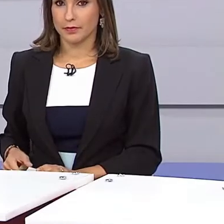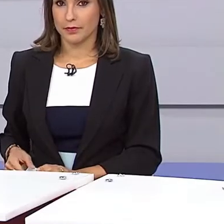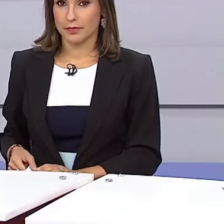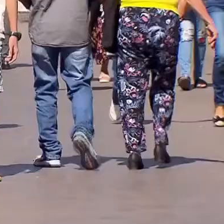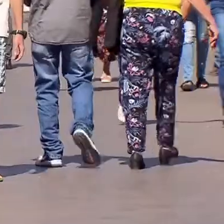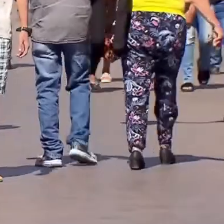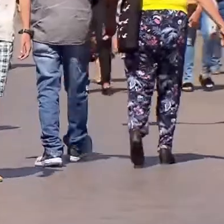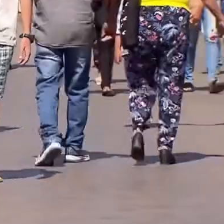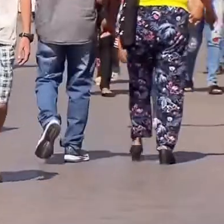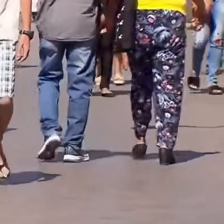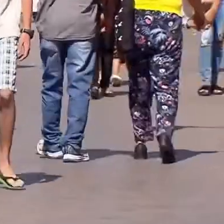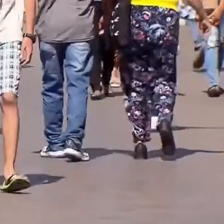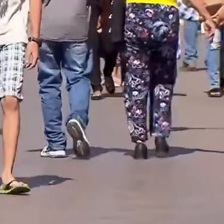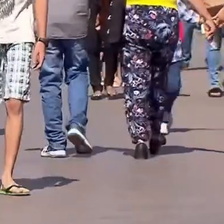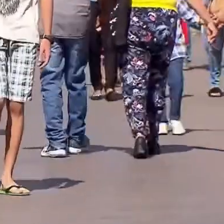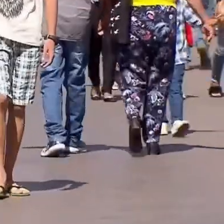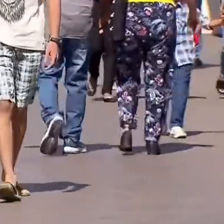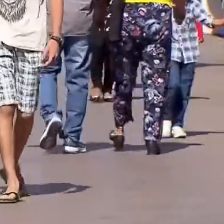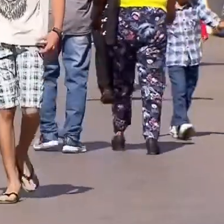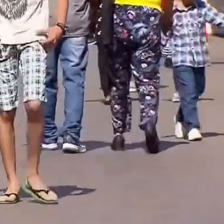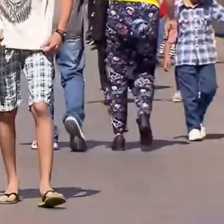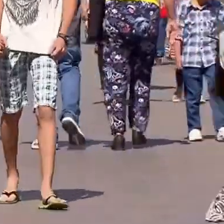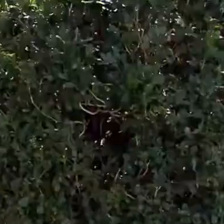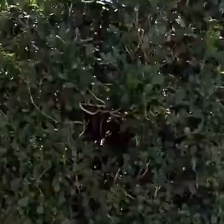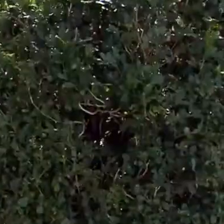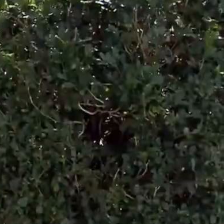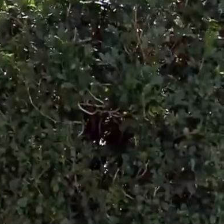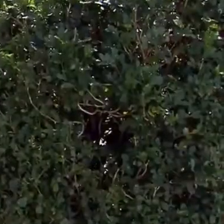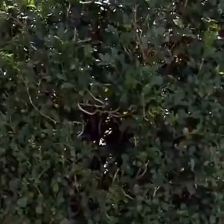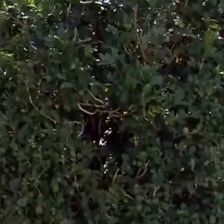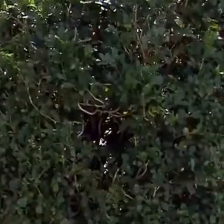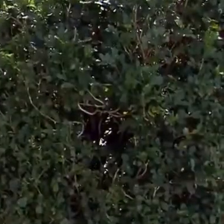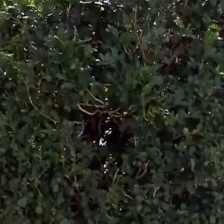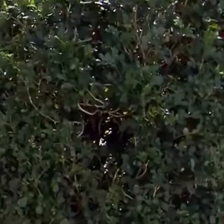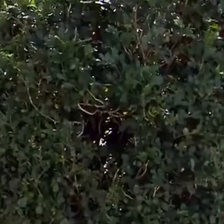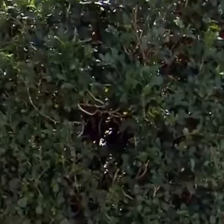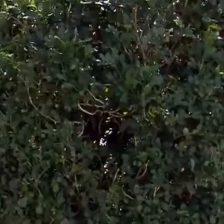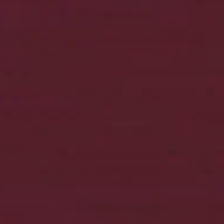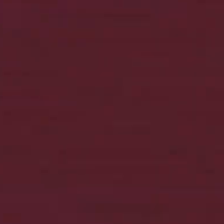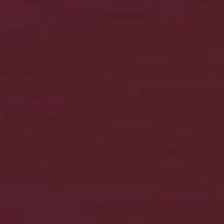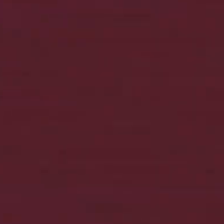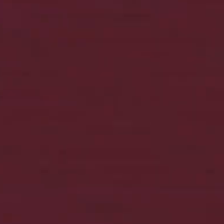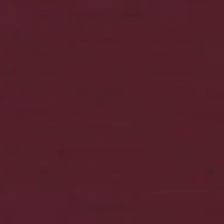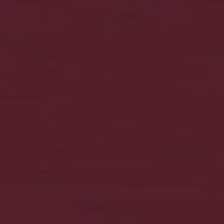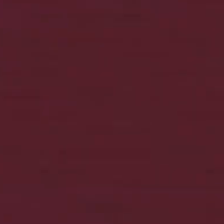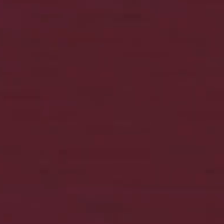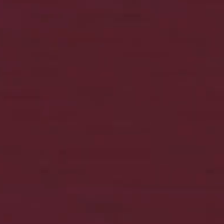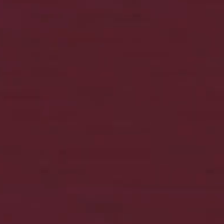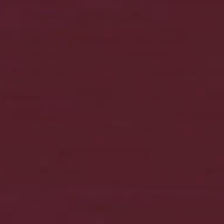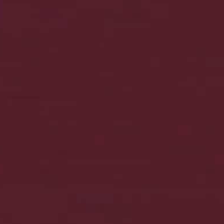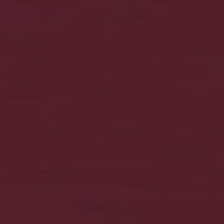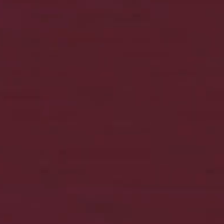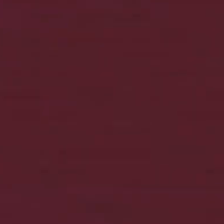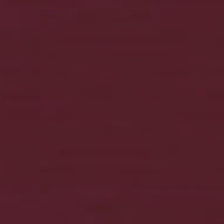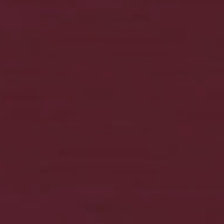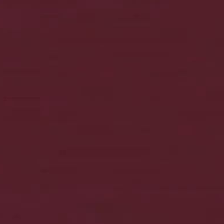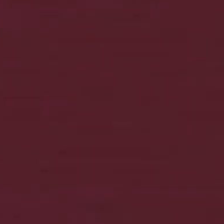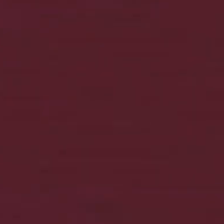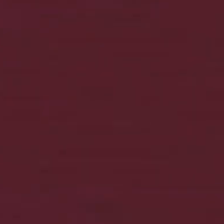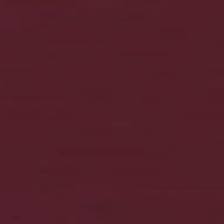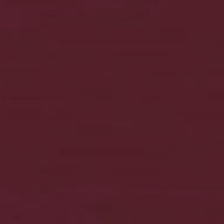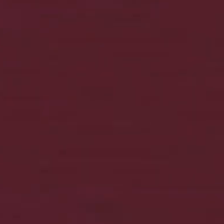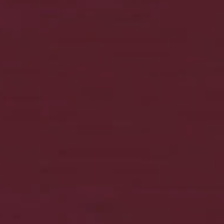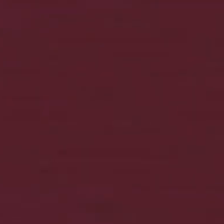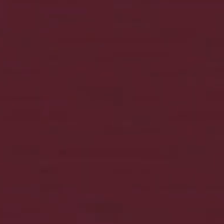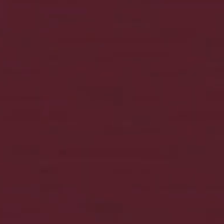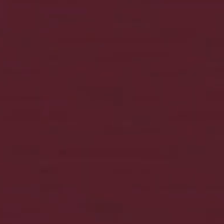funciona. A lei da ficha limpa define as condutas que impedem as candidaturas. Quem foi condenado por compra de votos não pode